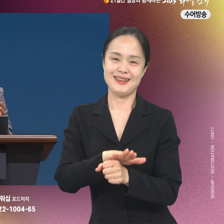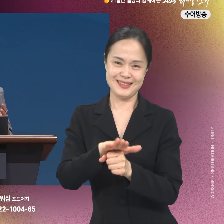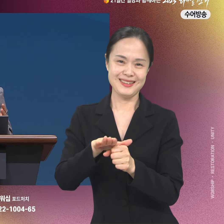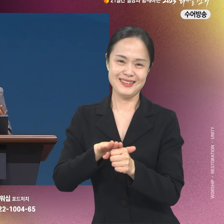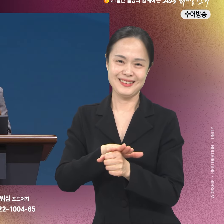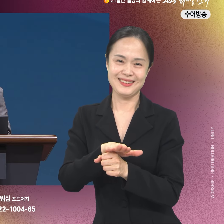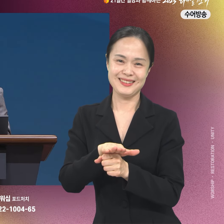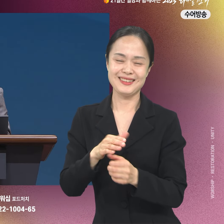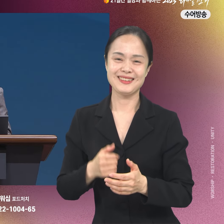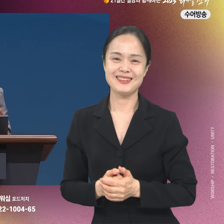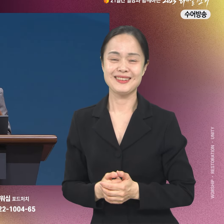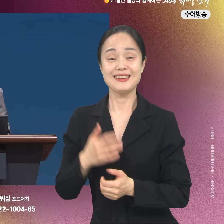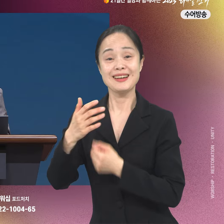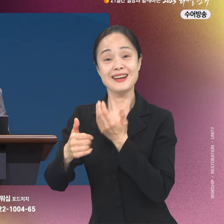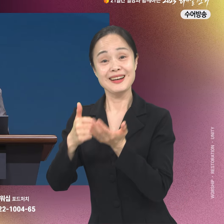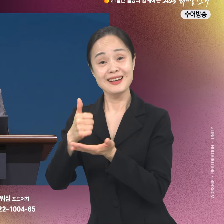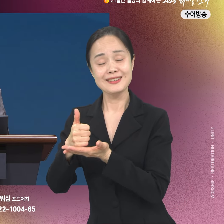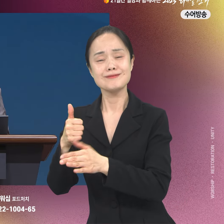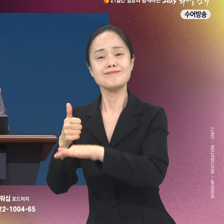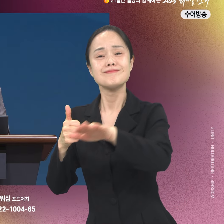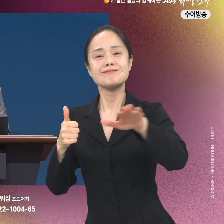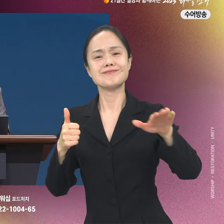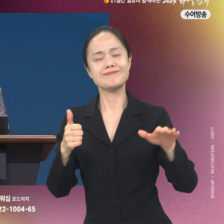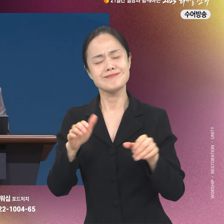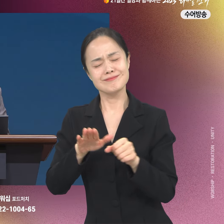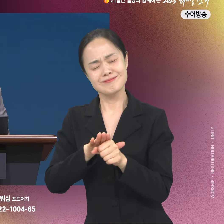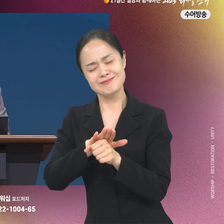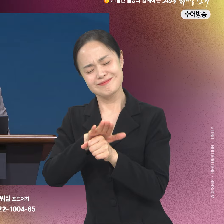지극히 사랑하시는 마음으로 창조하셨을 거예요.